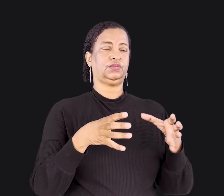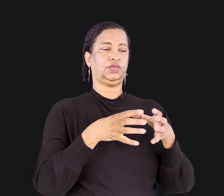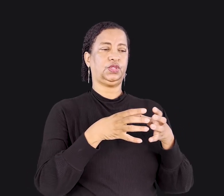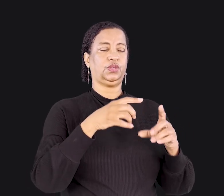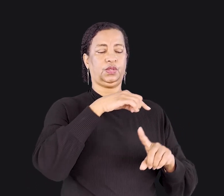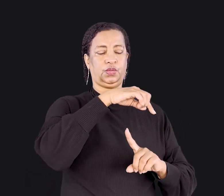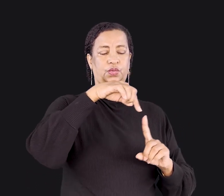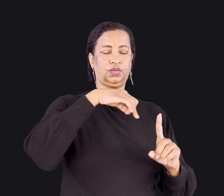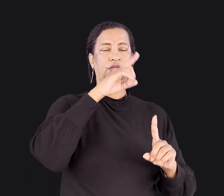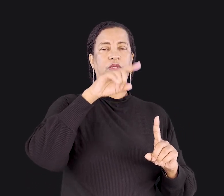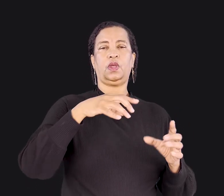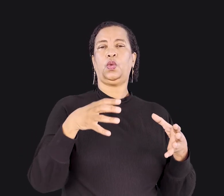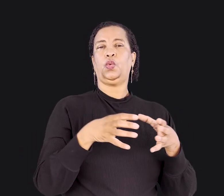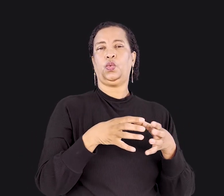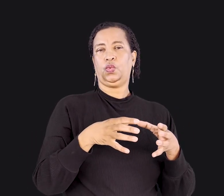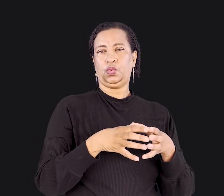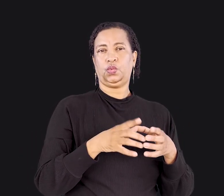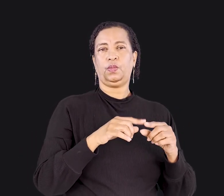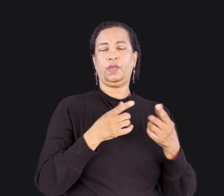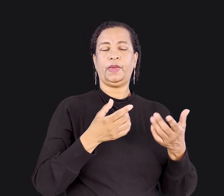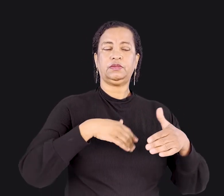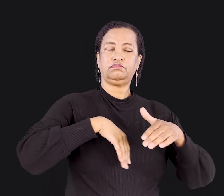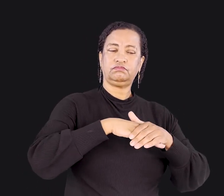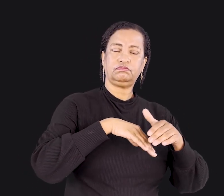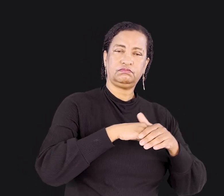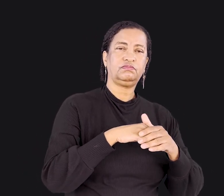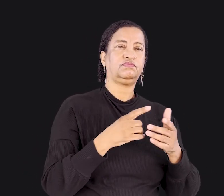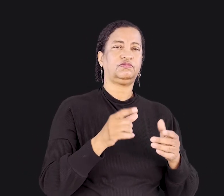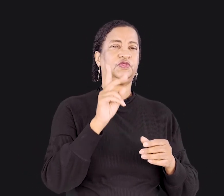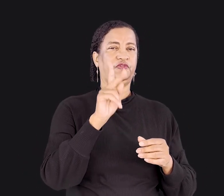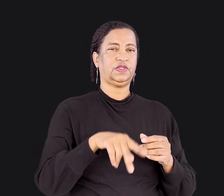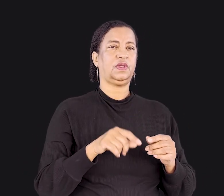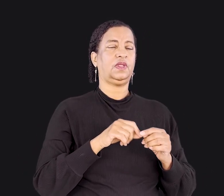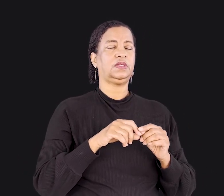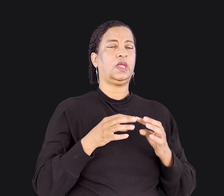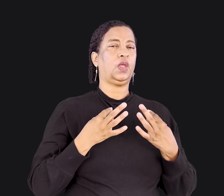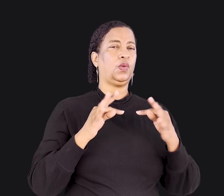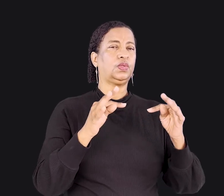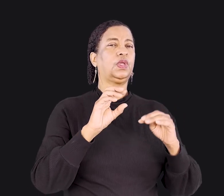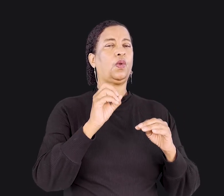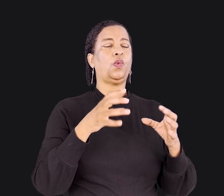time. Mas quem realmente joga bola? O técnico ou o time? É